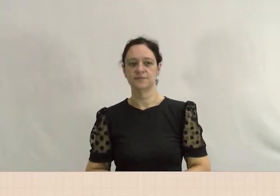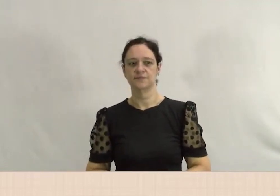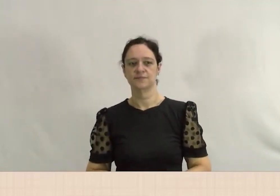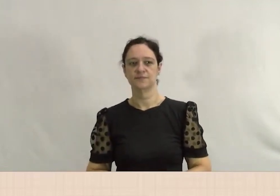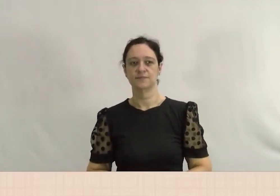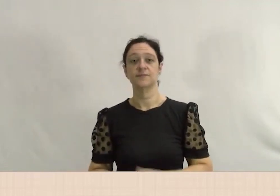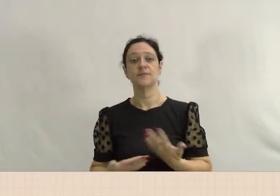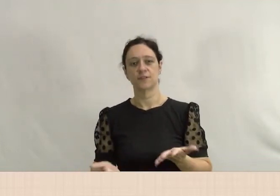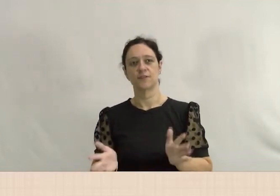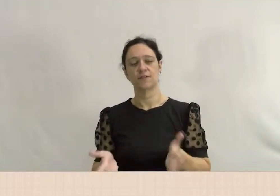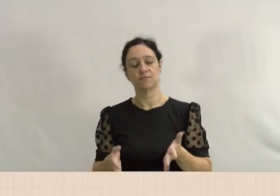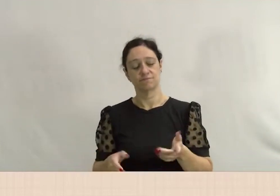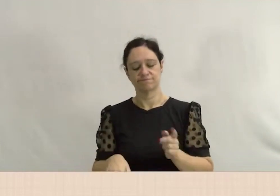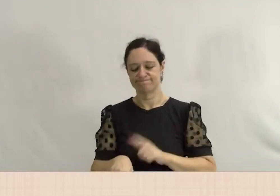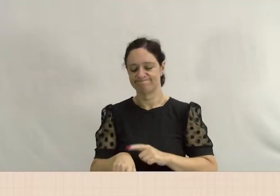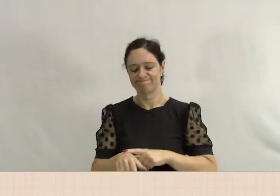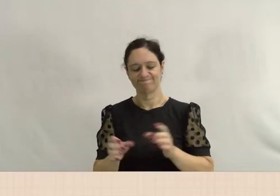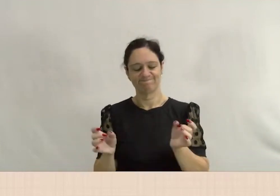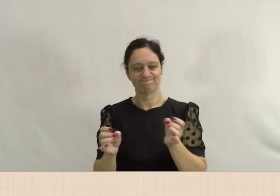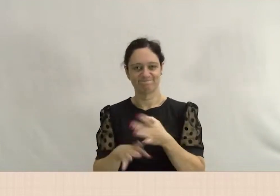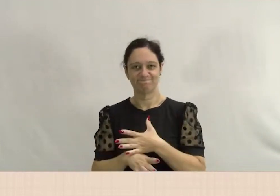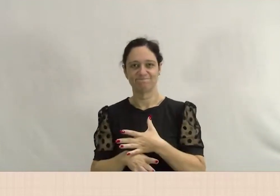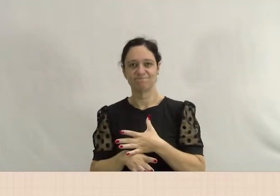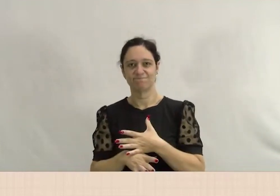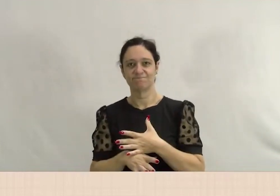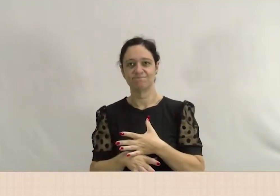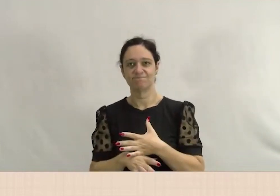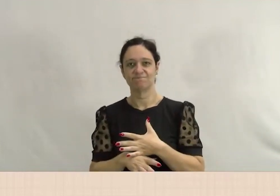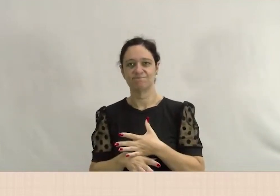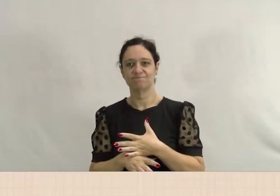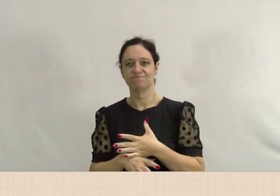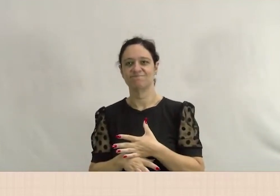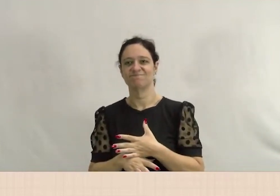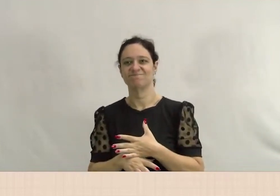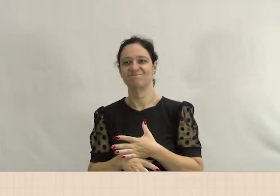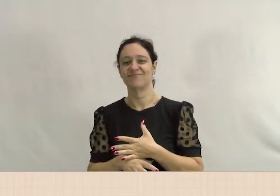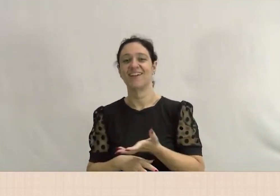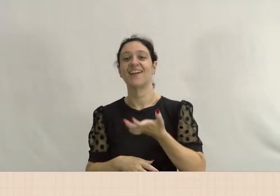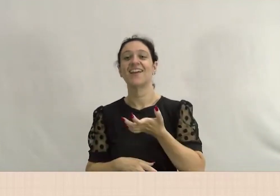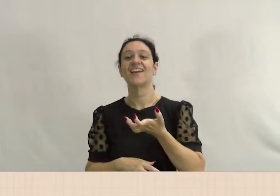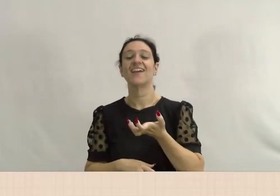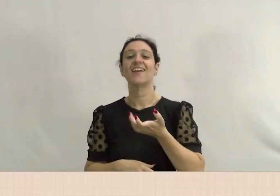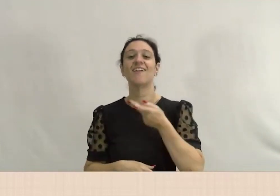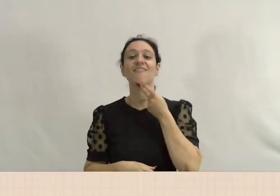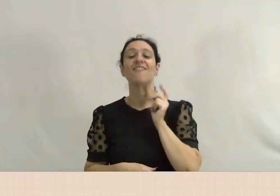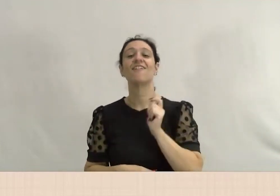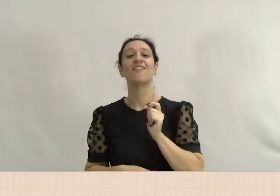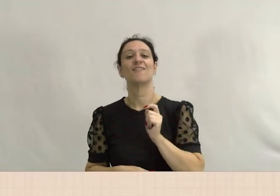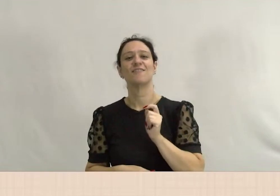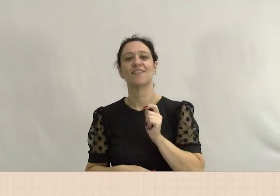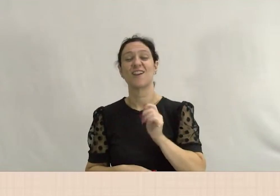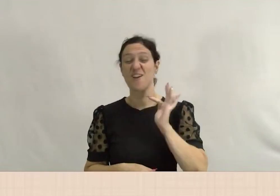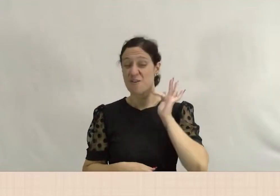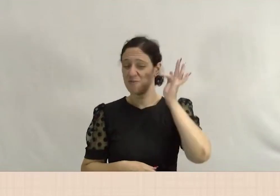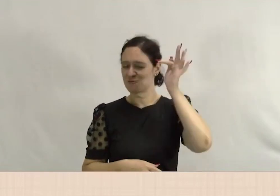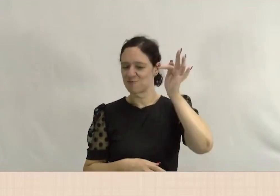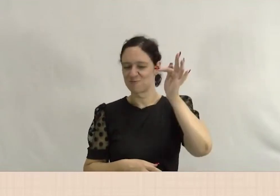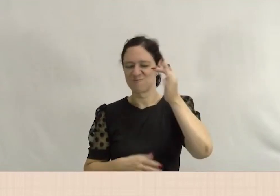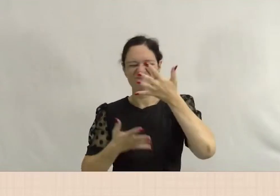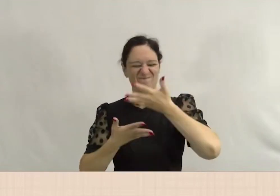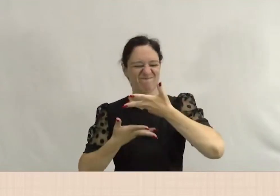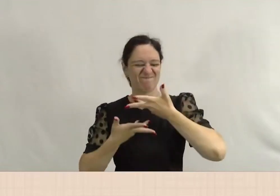Bom, meu tempo acabou. Eu só quero dizer para vocês, irmãos, nosso futuro é glorioso.